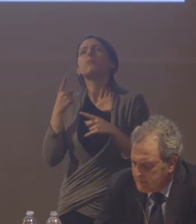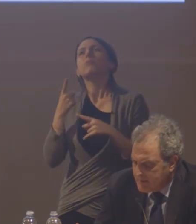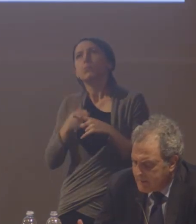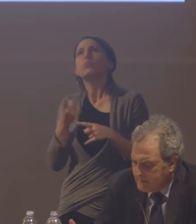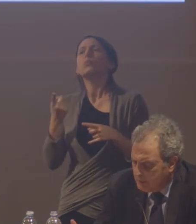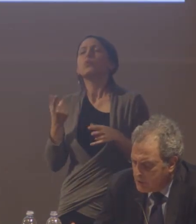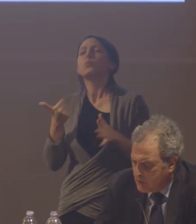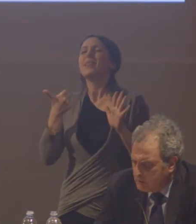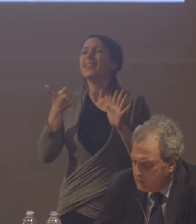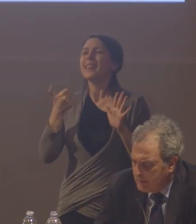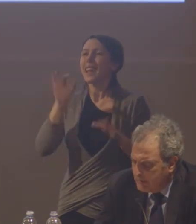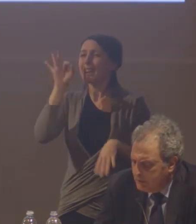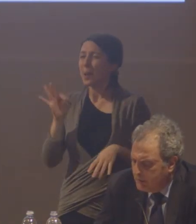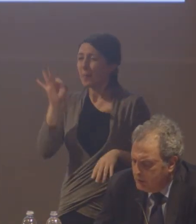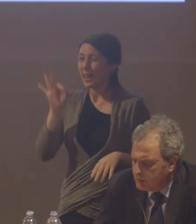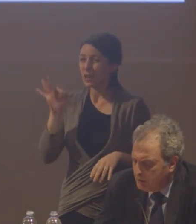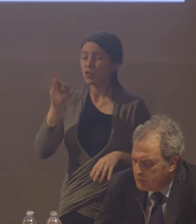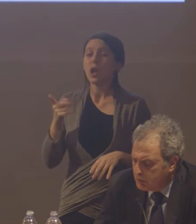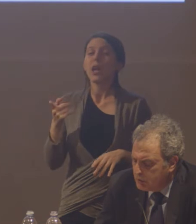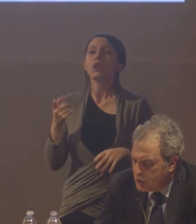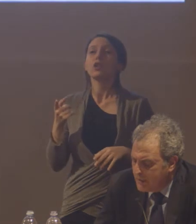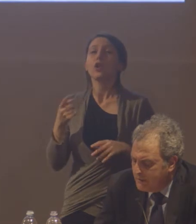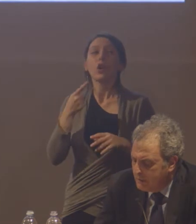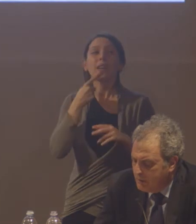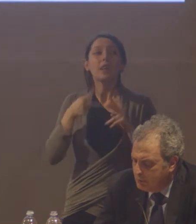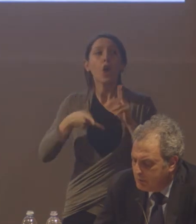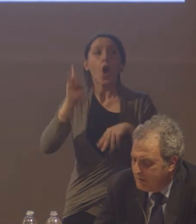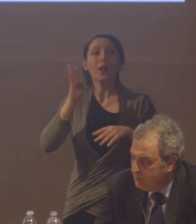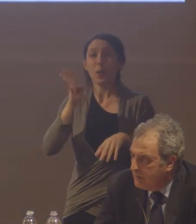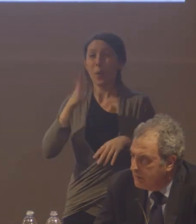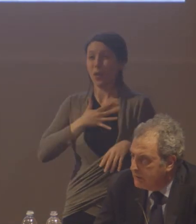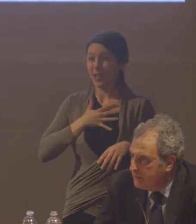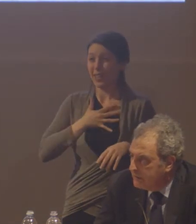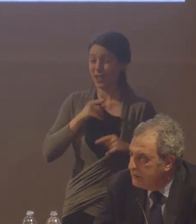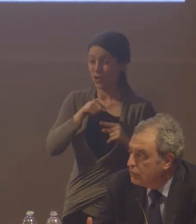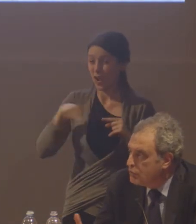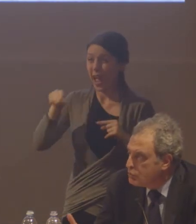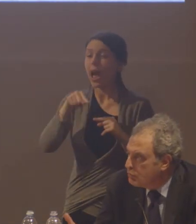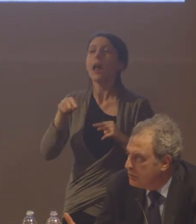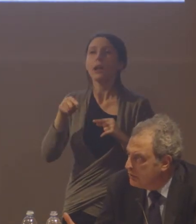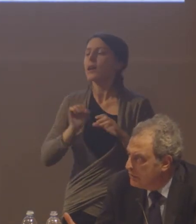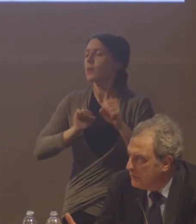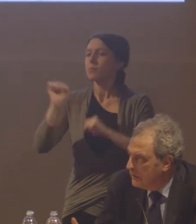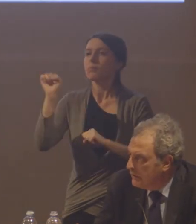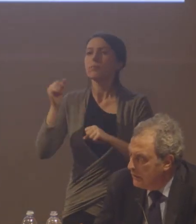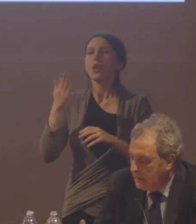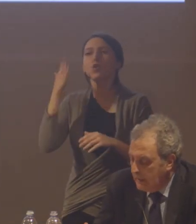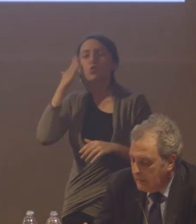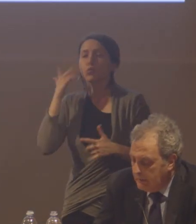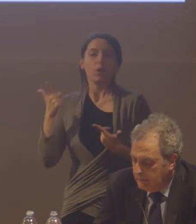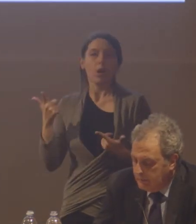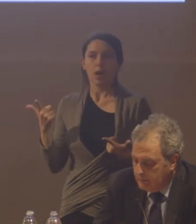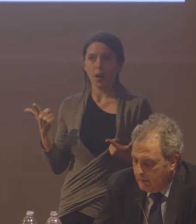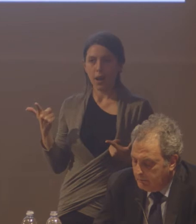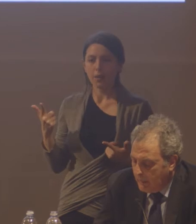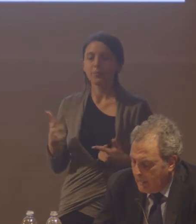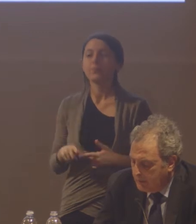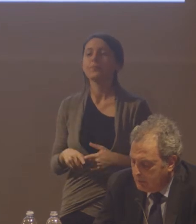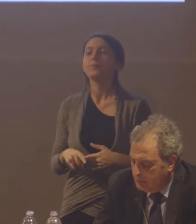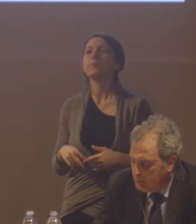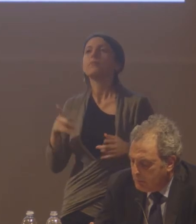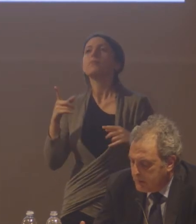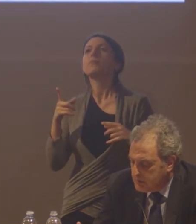il 60% degli ultraquattordicenni privi di titolo di studio, e